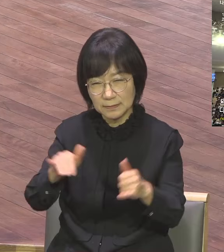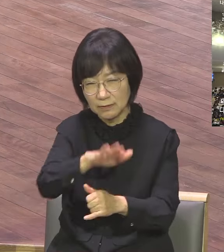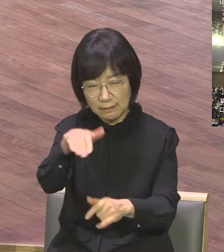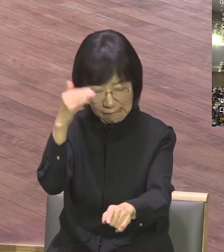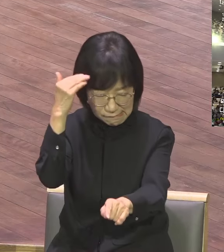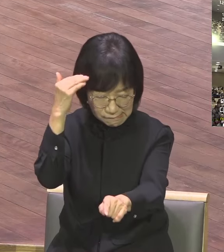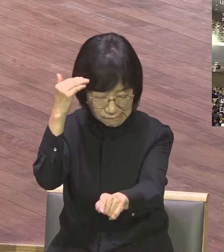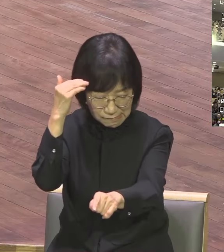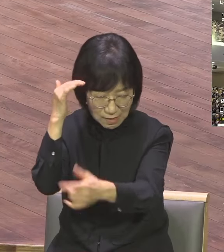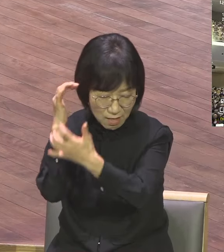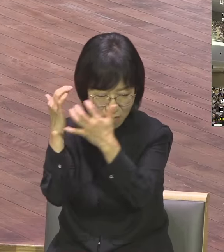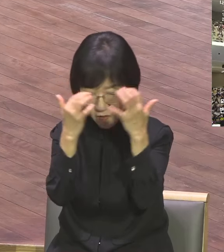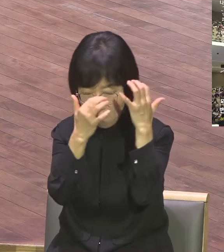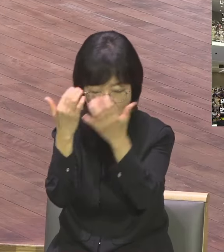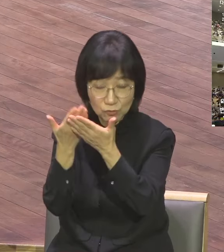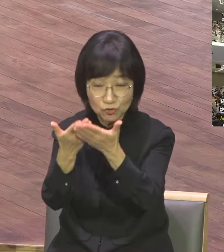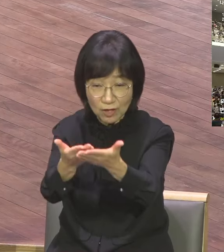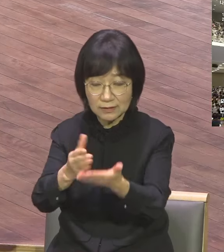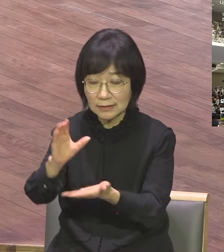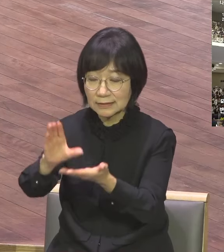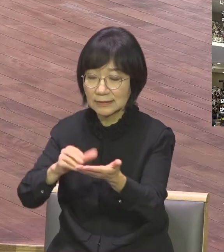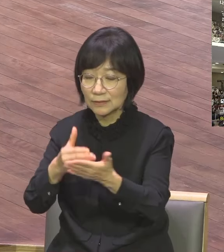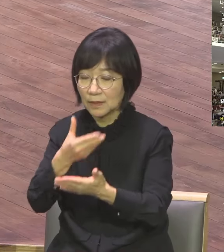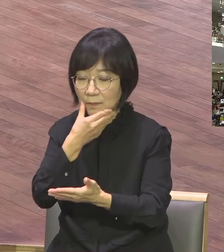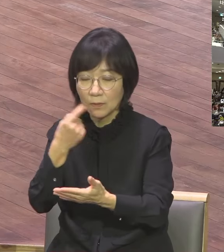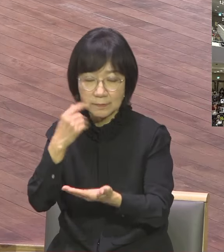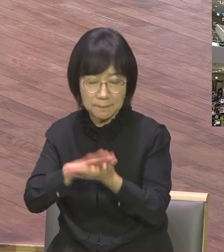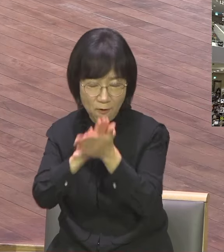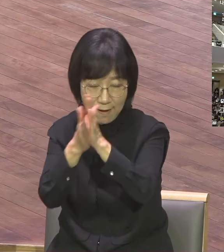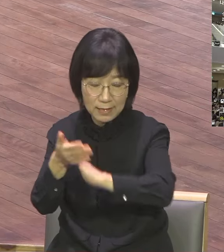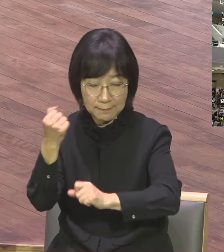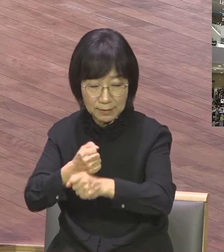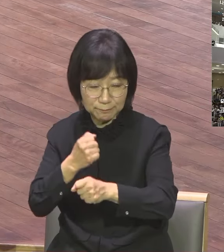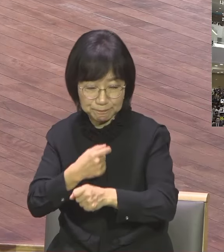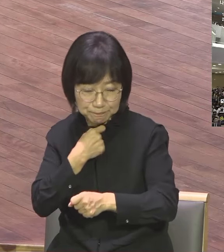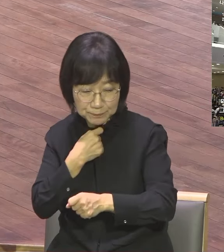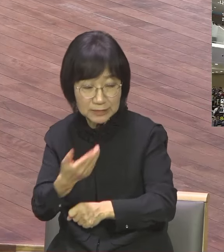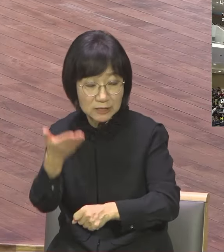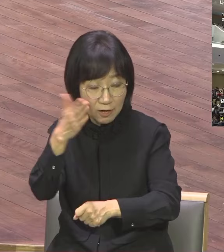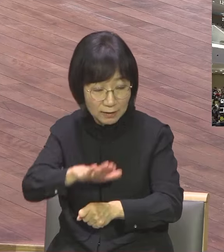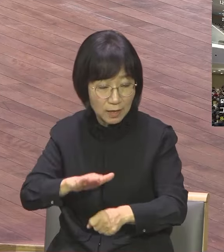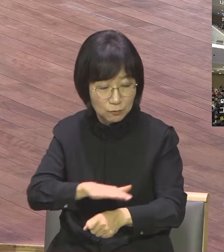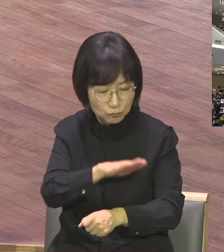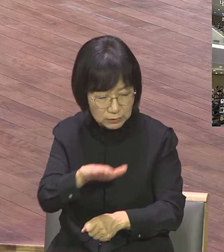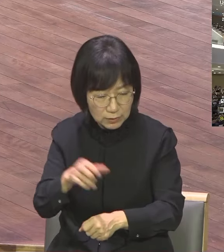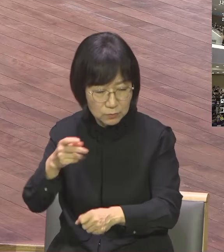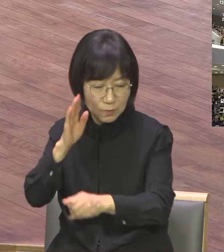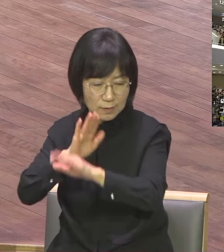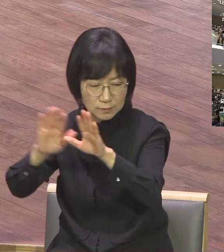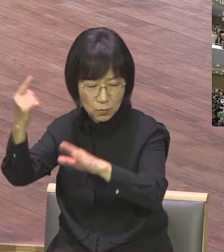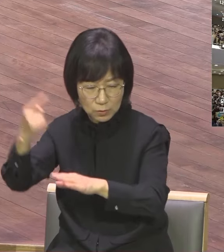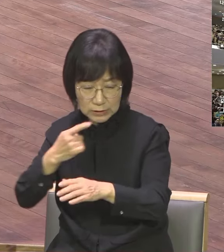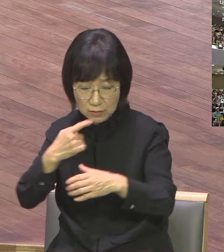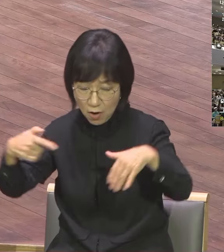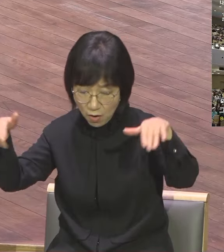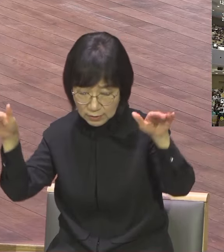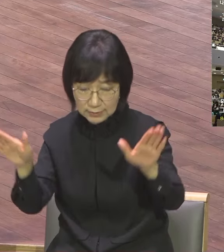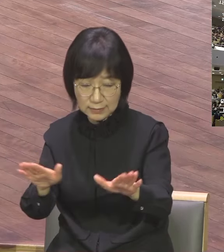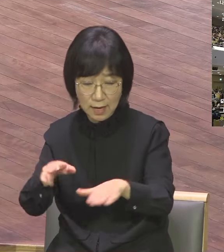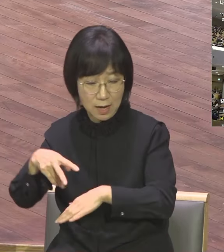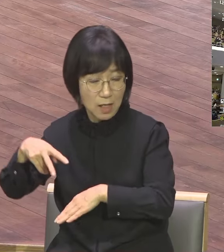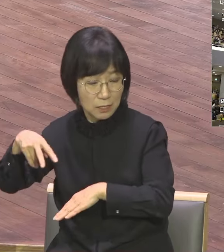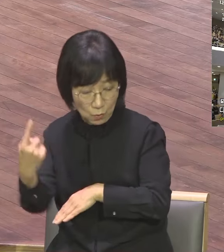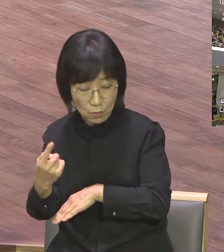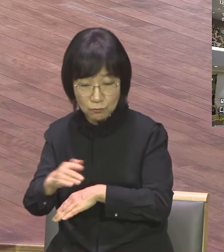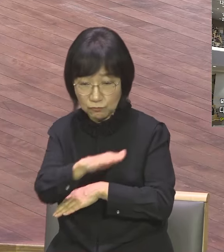교란하여 그리스도의 복음을 변하게 하려 함이라. 그러나 우리나 혹은 하늘로부터 온 천사라도 우리가 너에게